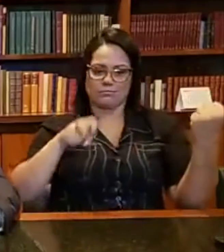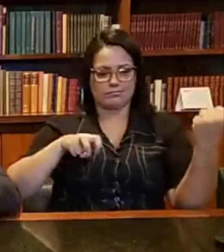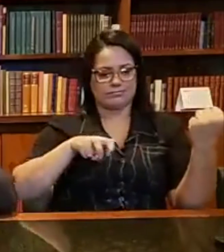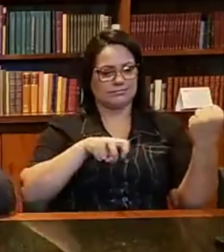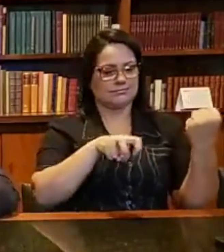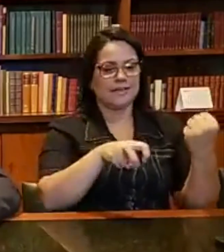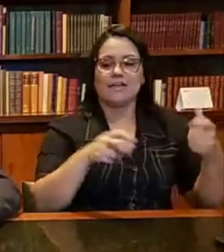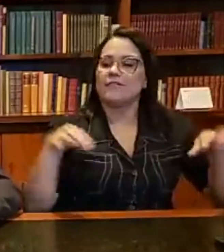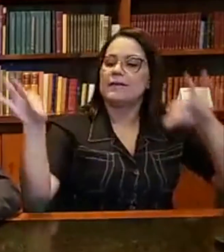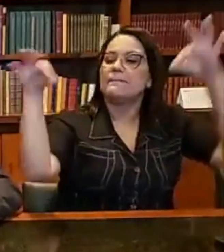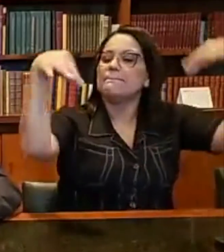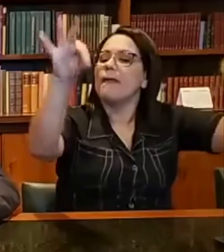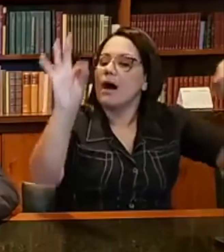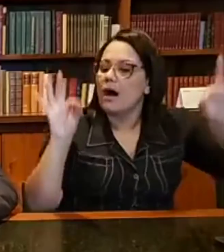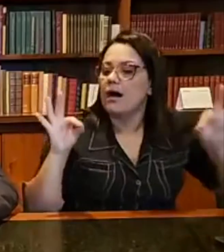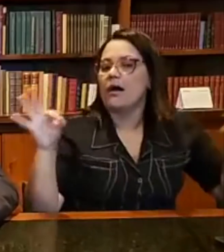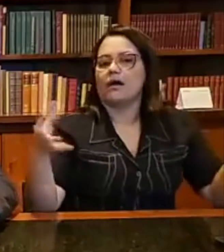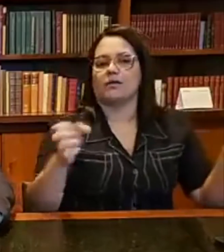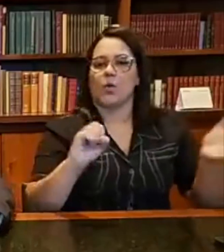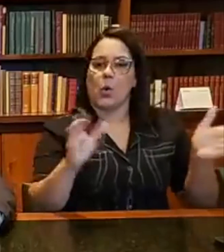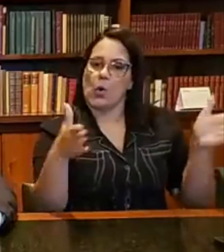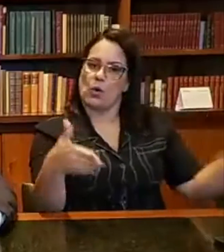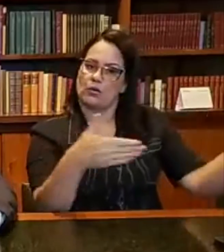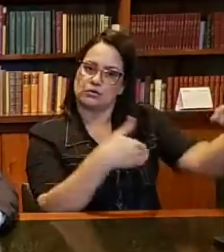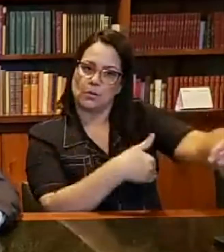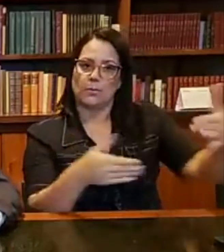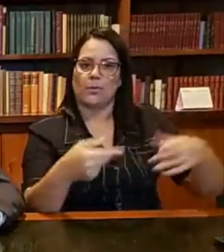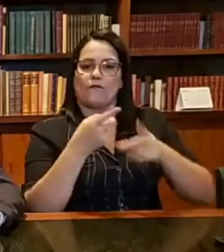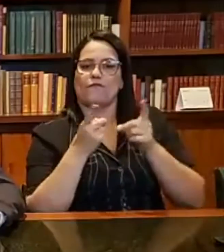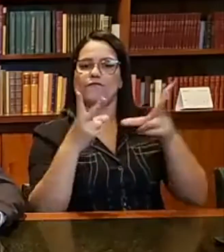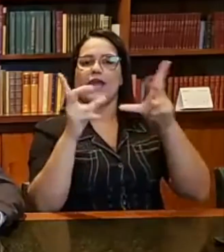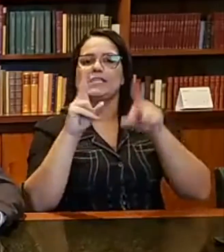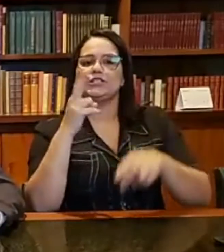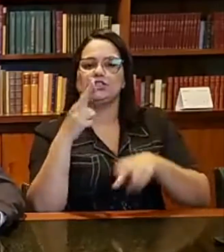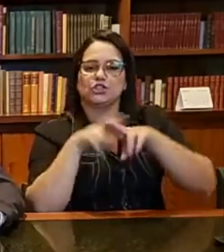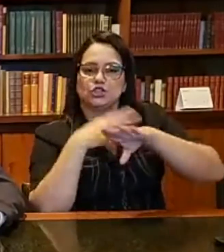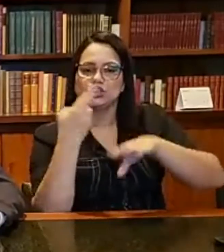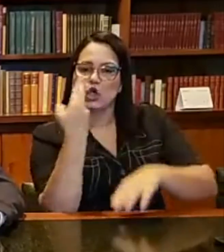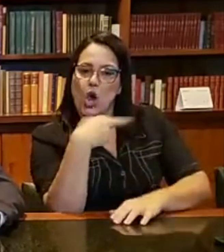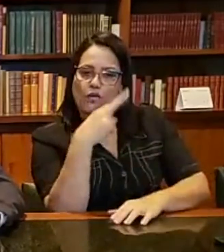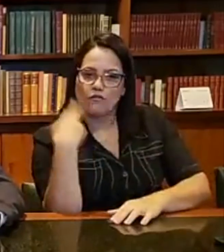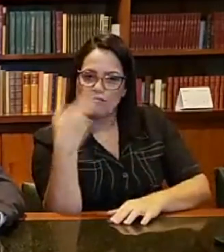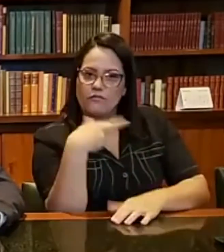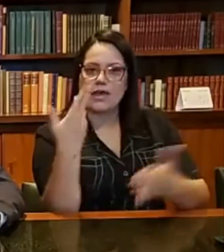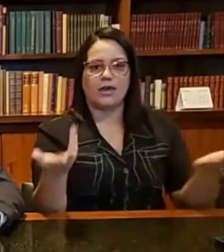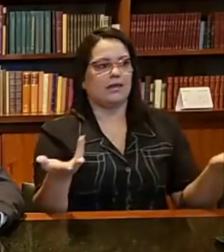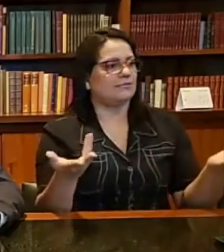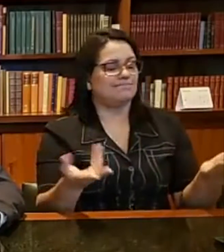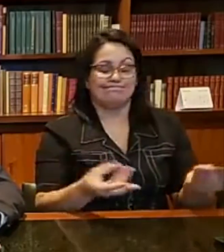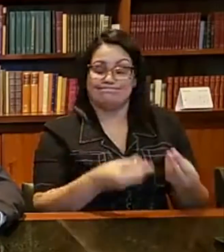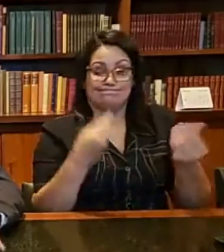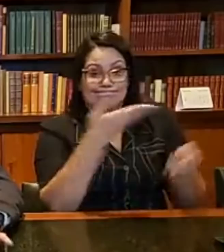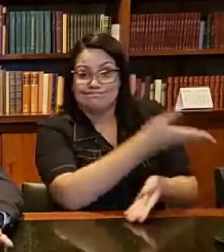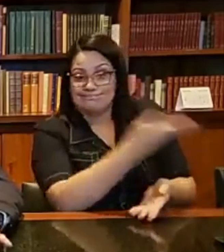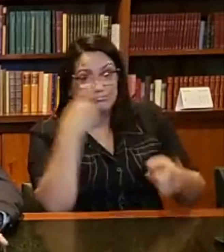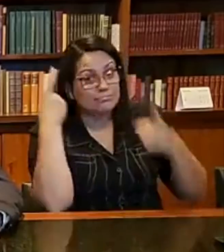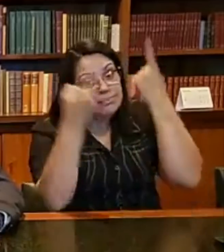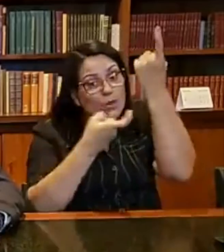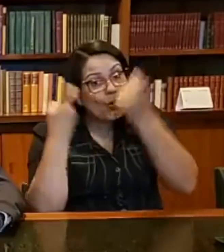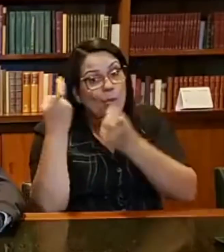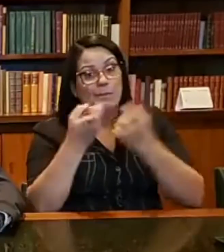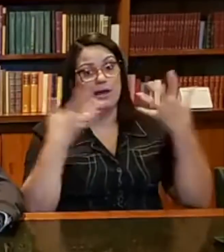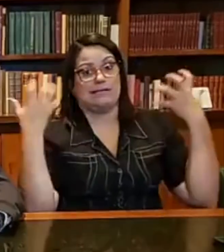botar um saco isopor do lado e vender um sorvete na arquibancada no jogo de futebol. E isso daí é uma